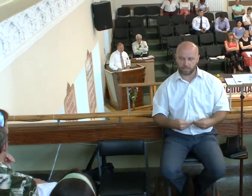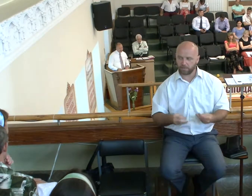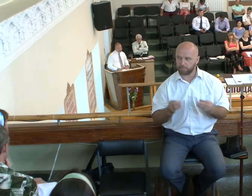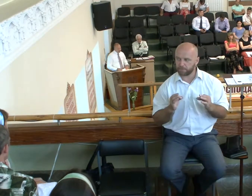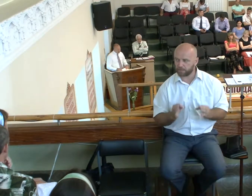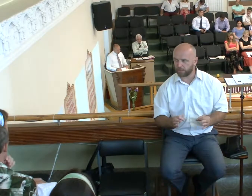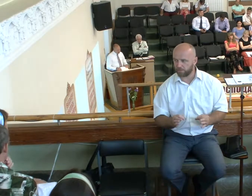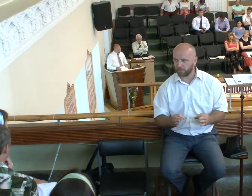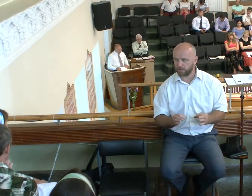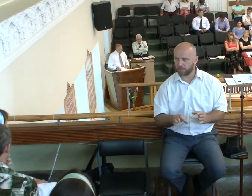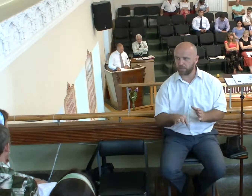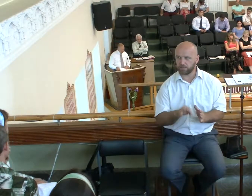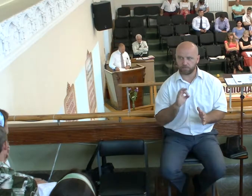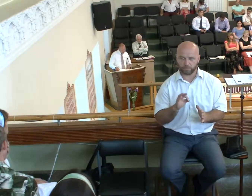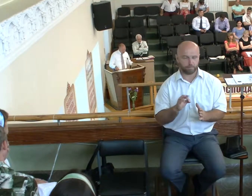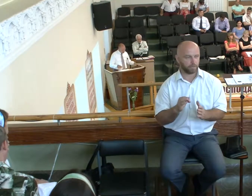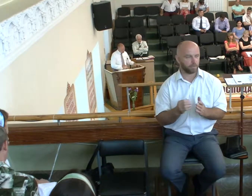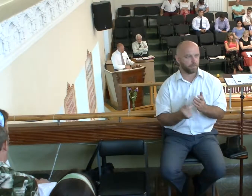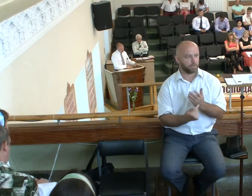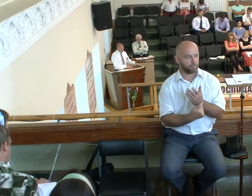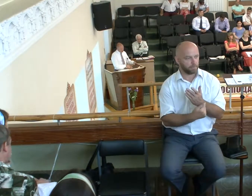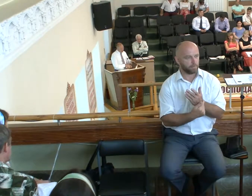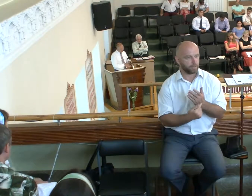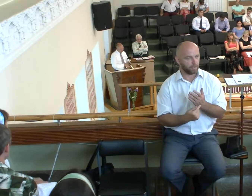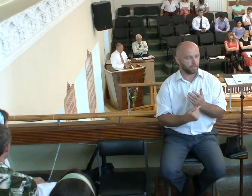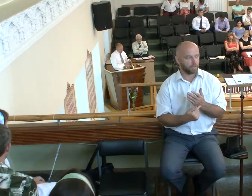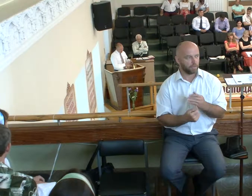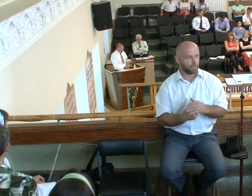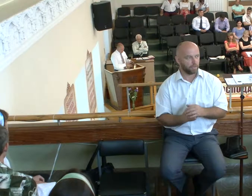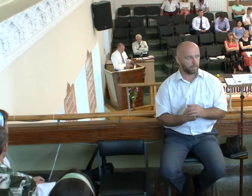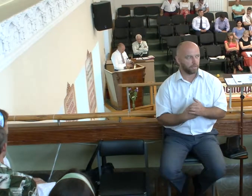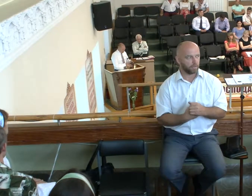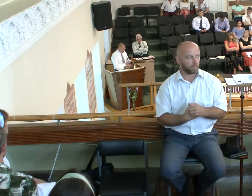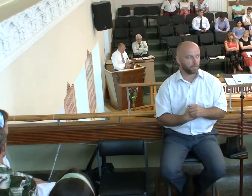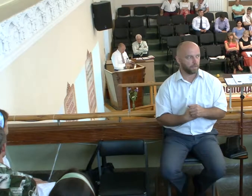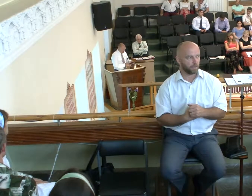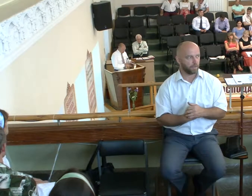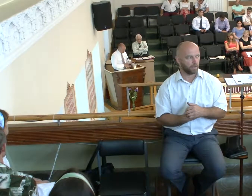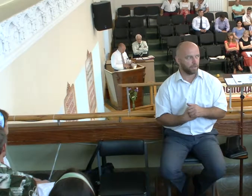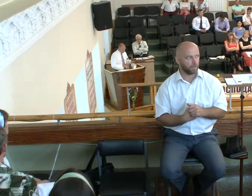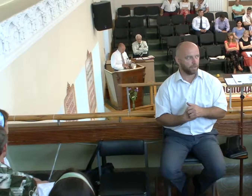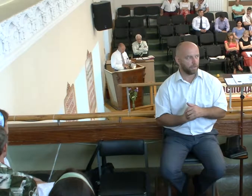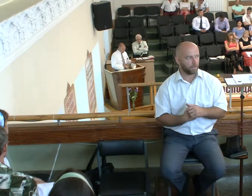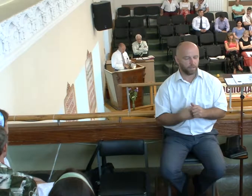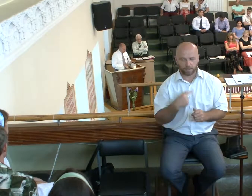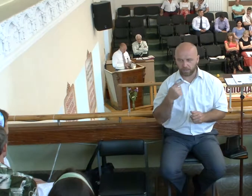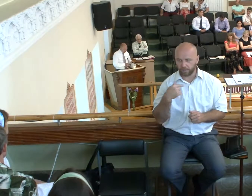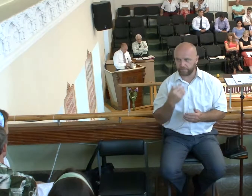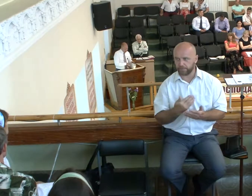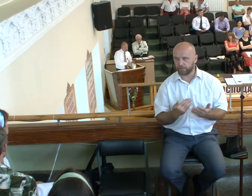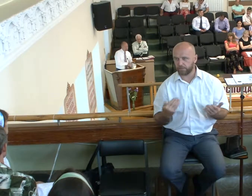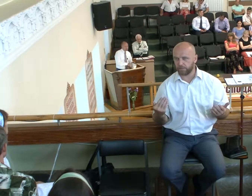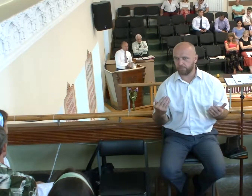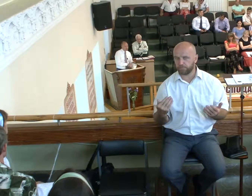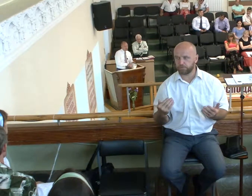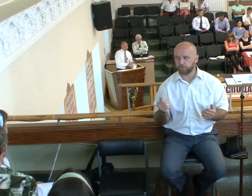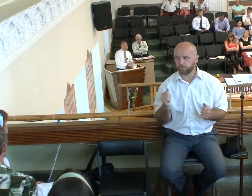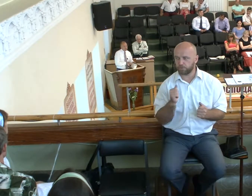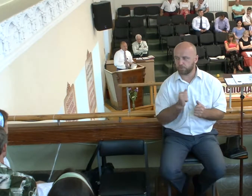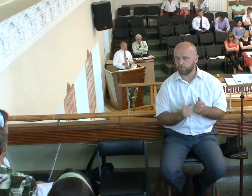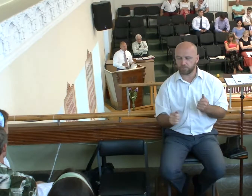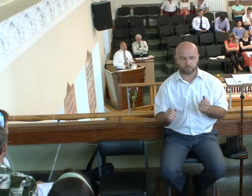Священное Писание говорит нам о том, что у каждого